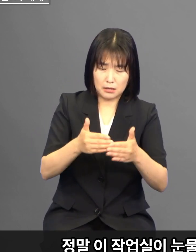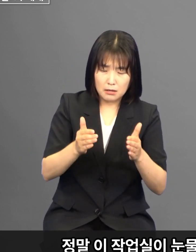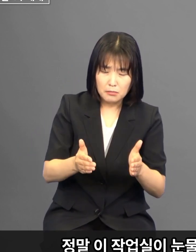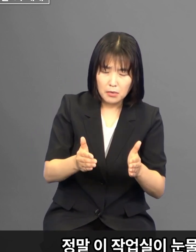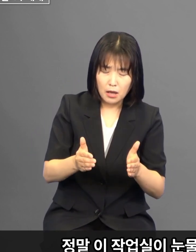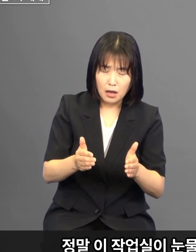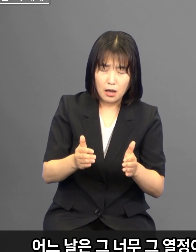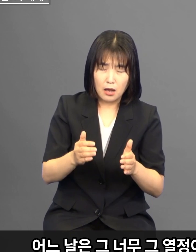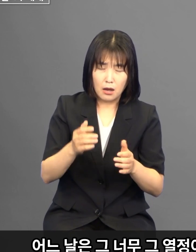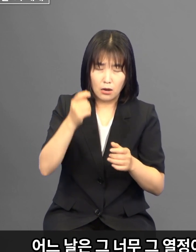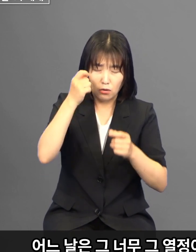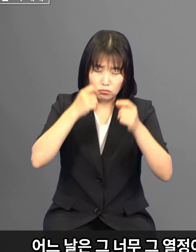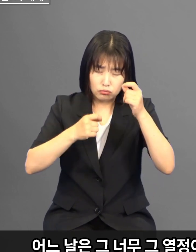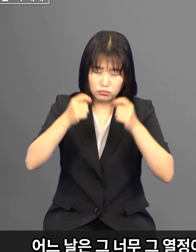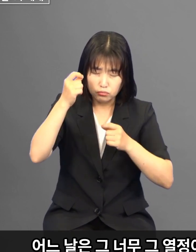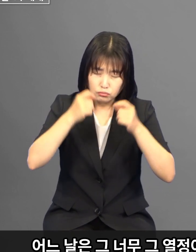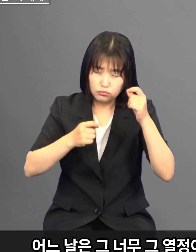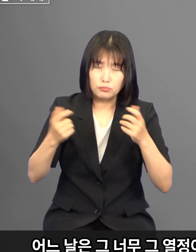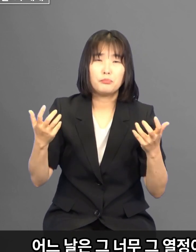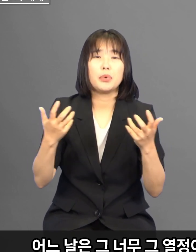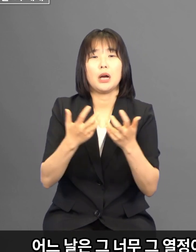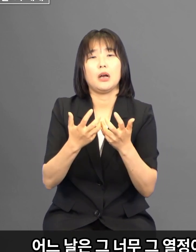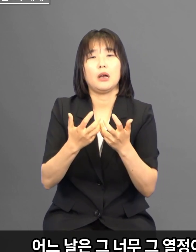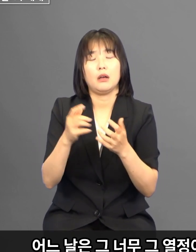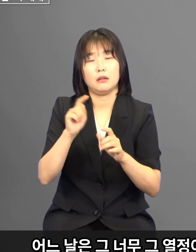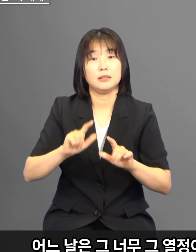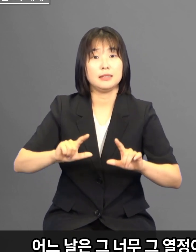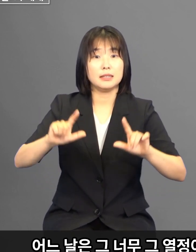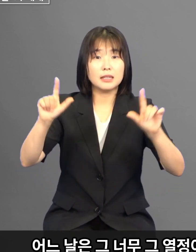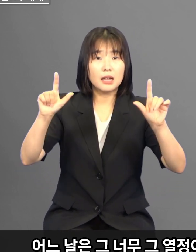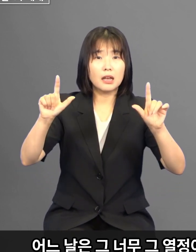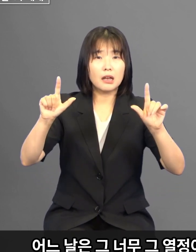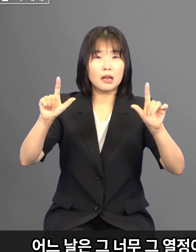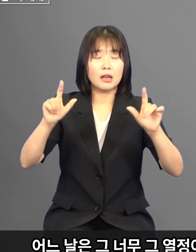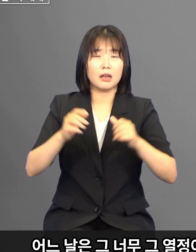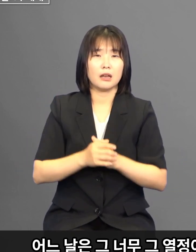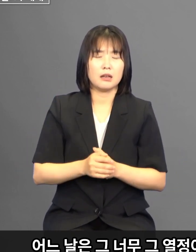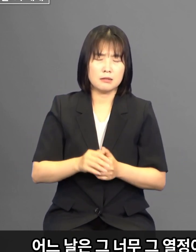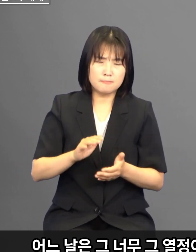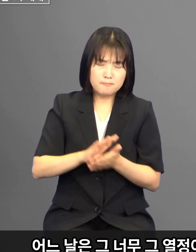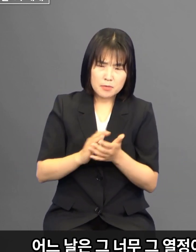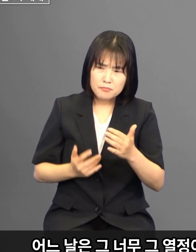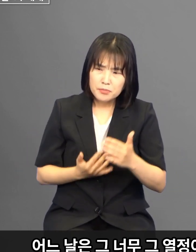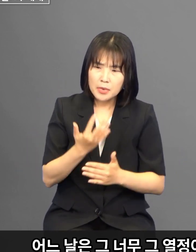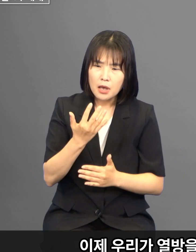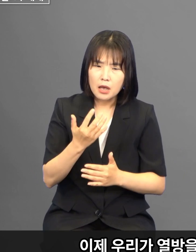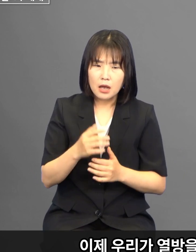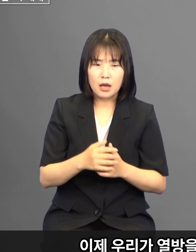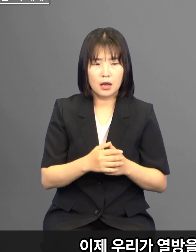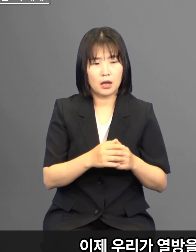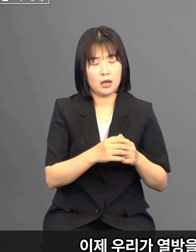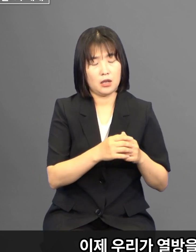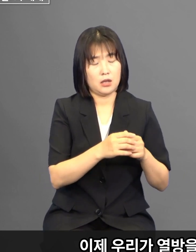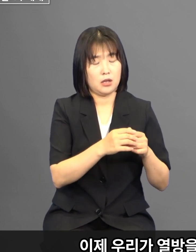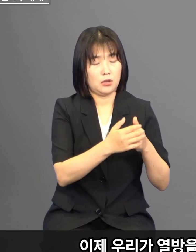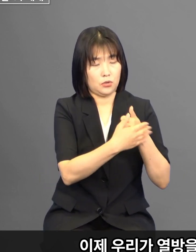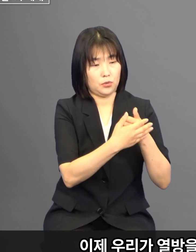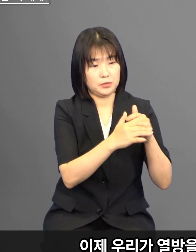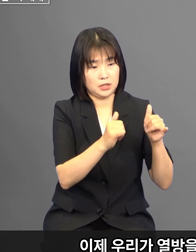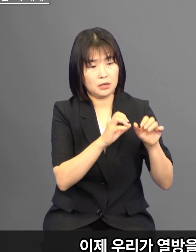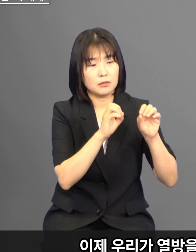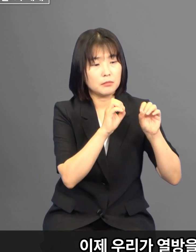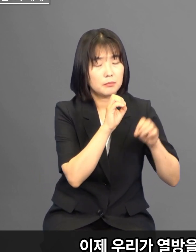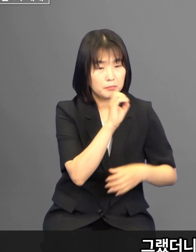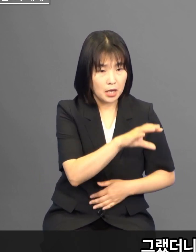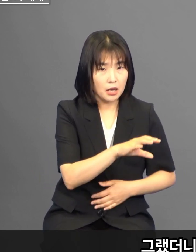번이 아닙니다. 어느 날은 너무 그 열정이 강해서 동역자들에게 얘기를 했대요. 이제 우리가 열방을 향해서 복음을